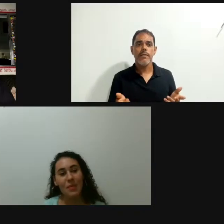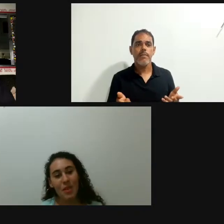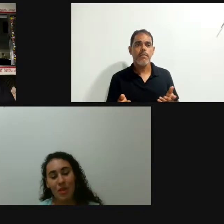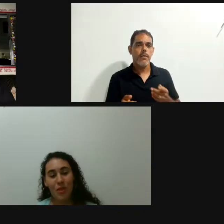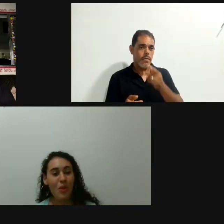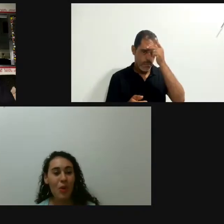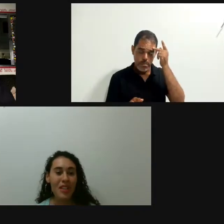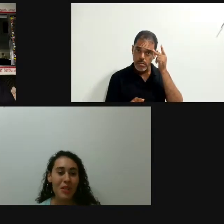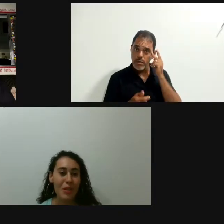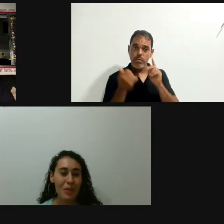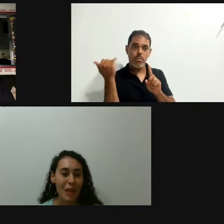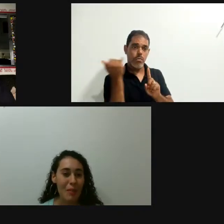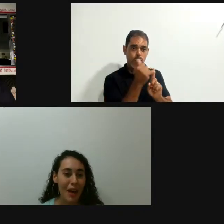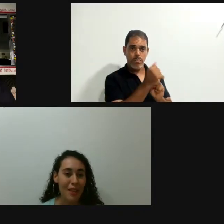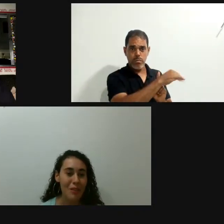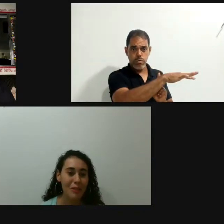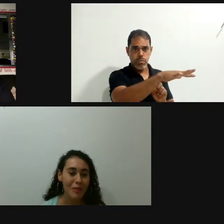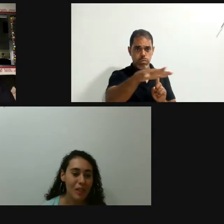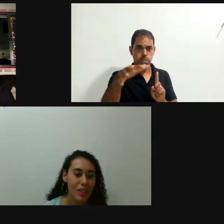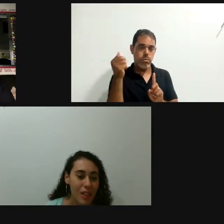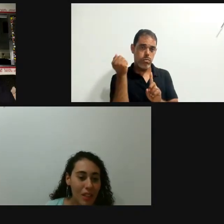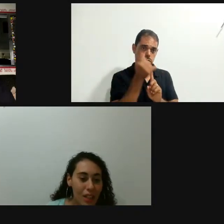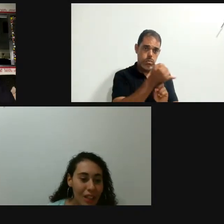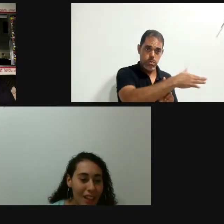assim as pessoas não vão conhecer o seu trabalho.